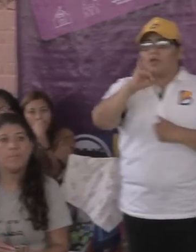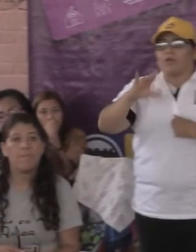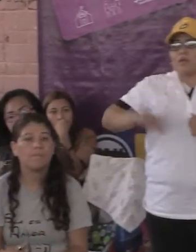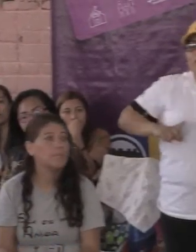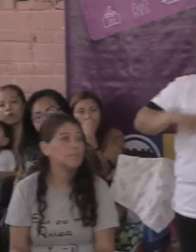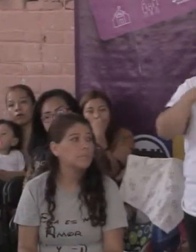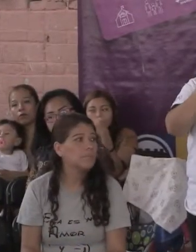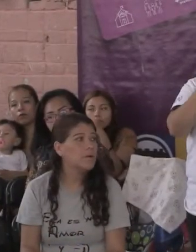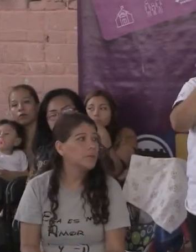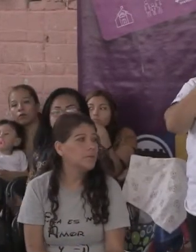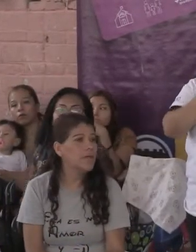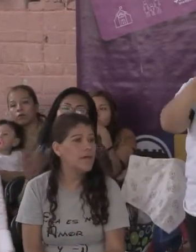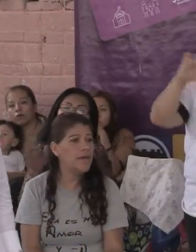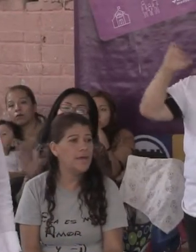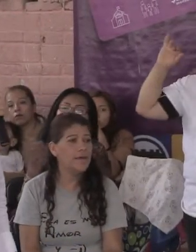de esta ciudad. ¿Sí me ayudan?